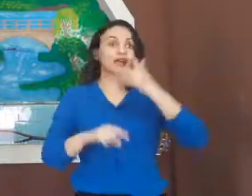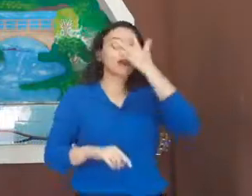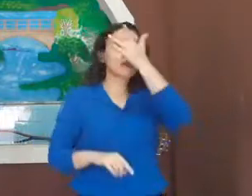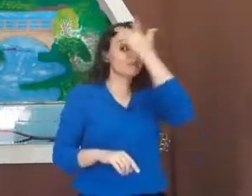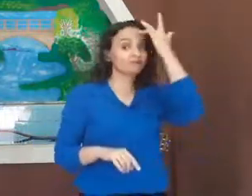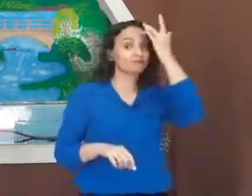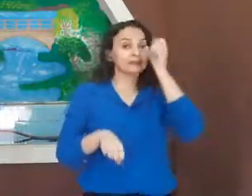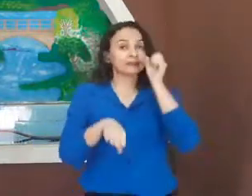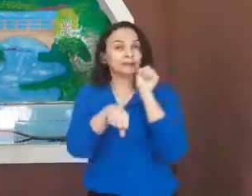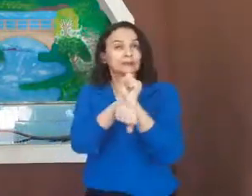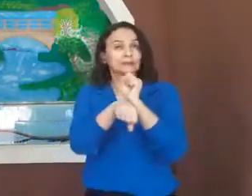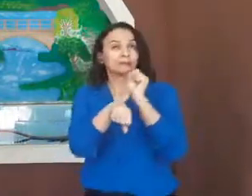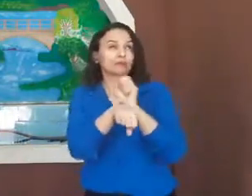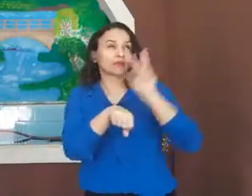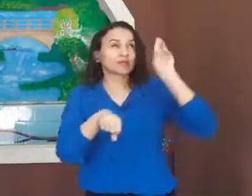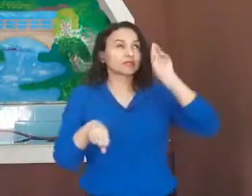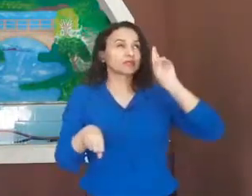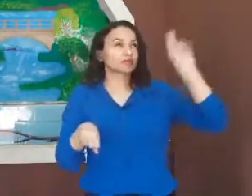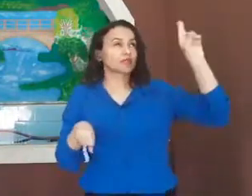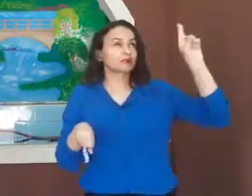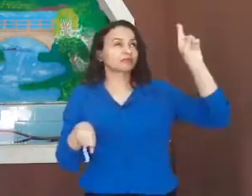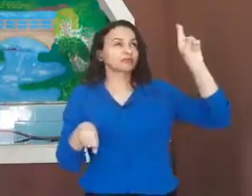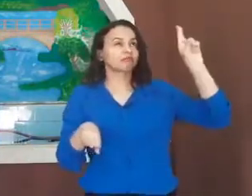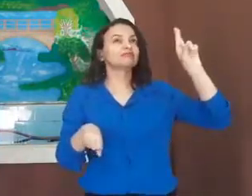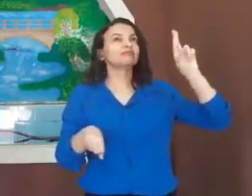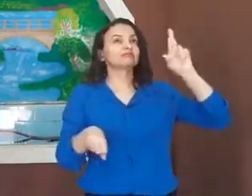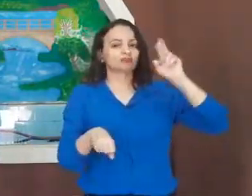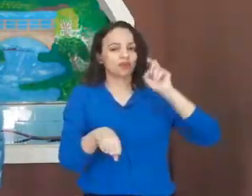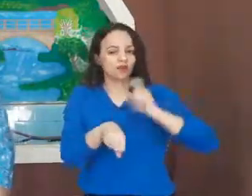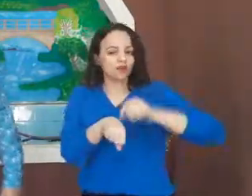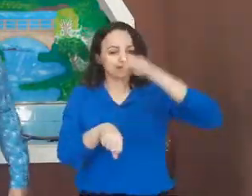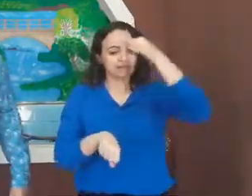descansado para absorver as bênçãos que Deus dá.